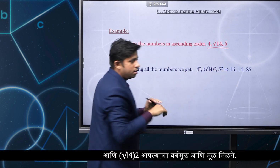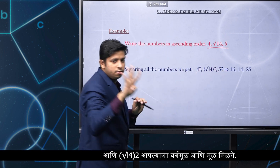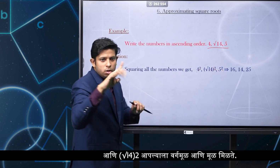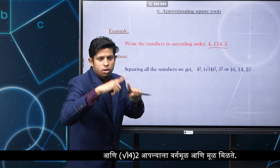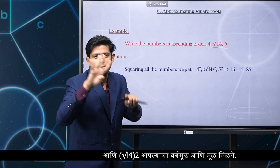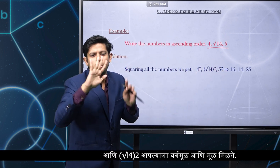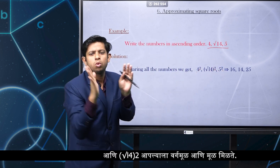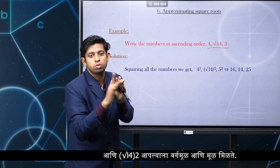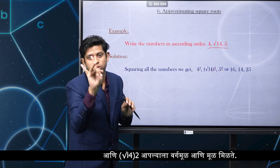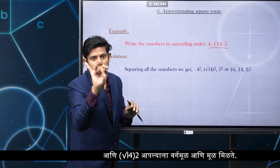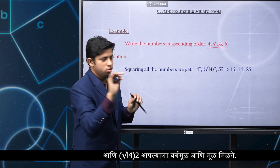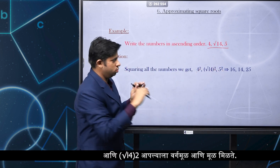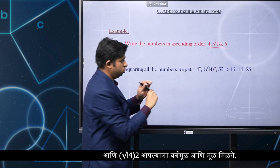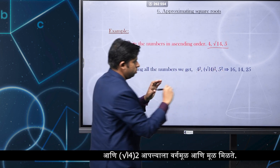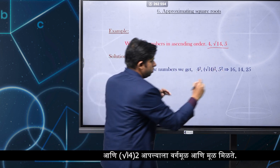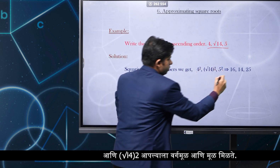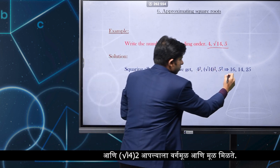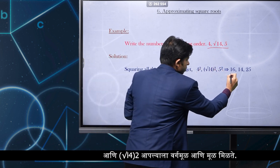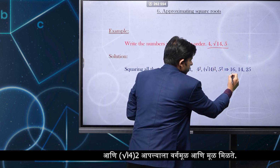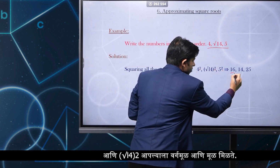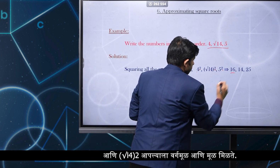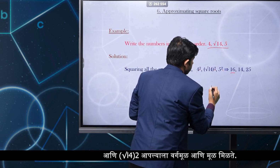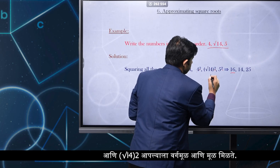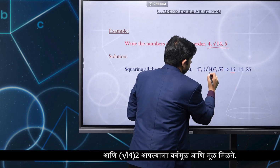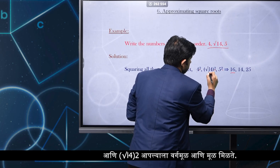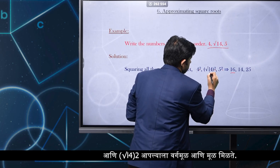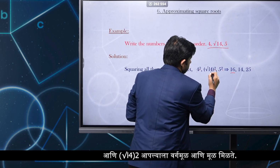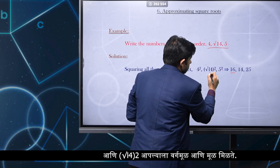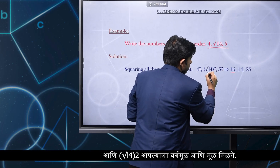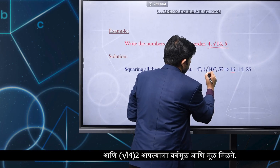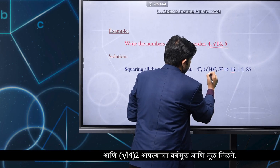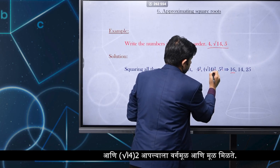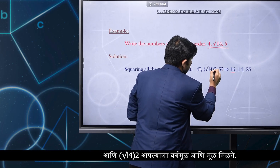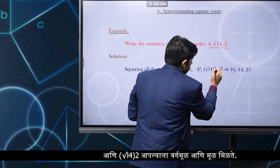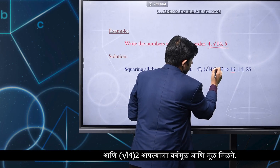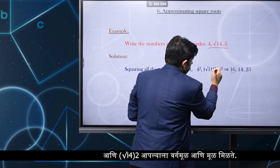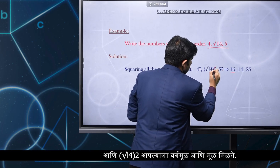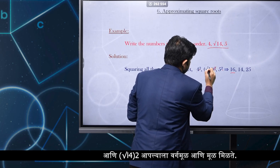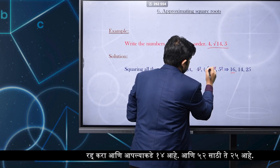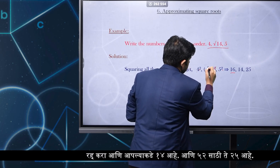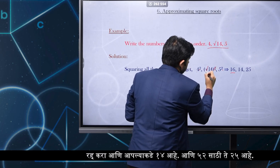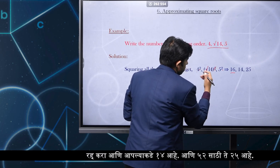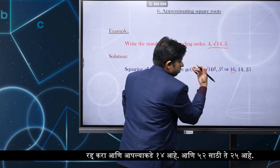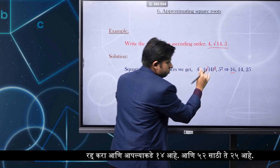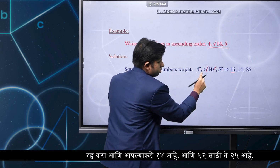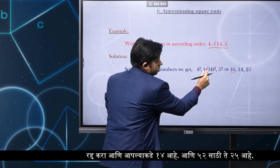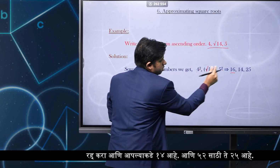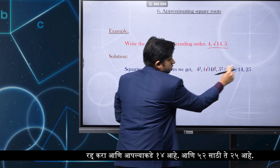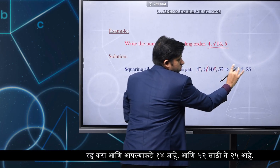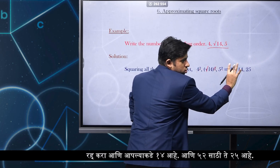आणि वर्गमुळामध्ये 14 कंसाच्या बाहेर 2 आपल्याला वर्गमूळ आणि मूळ मिळते. रद्द करा आणि आपल्याकडे